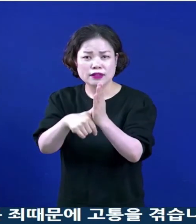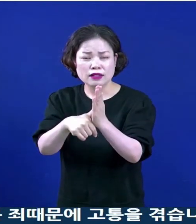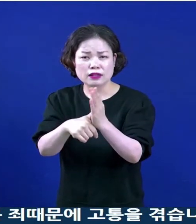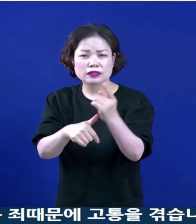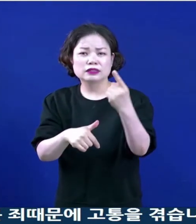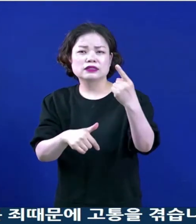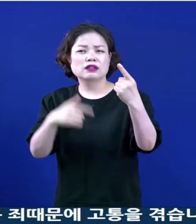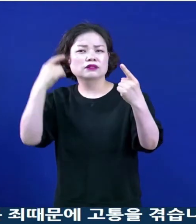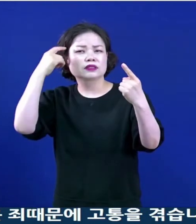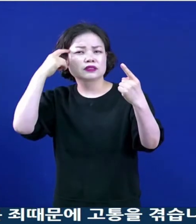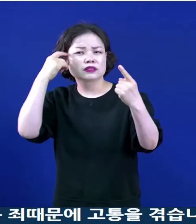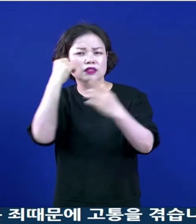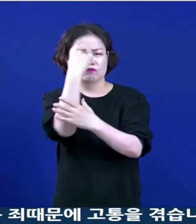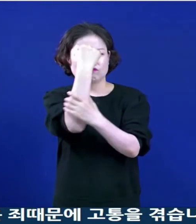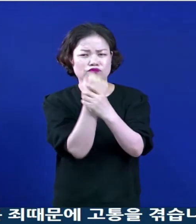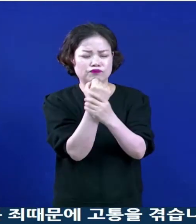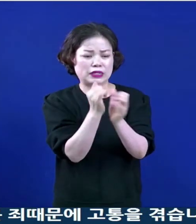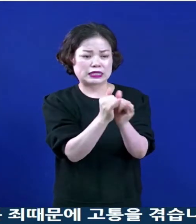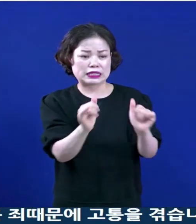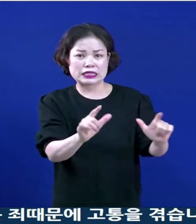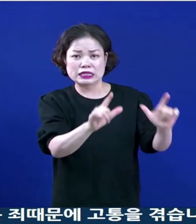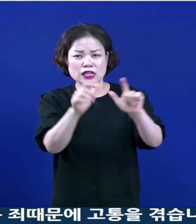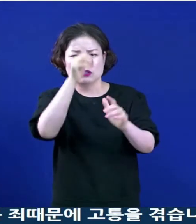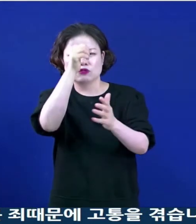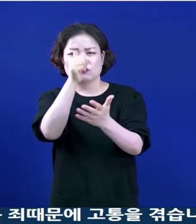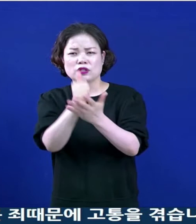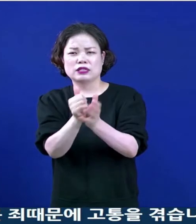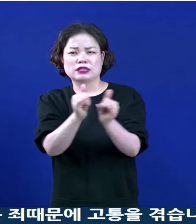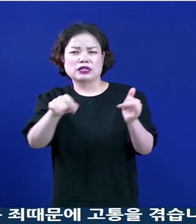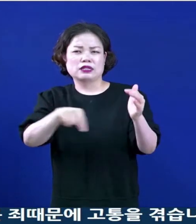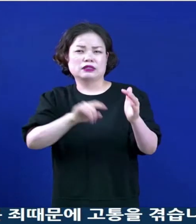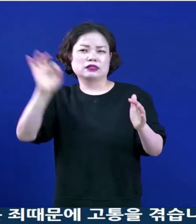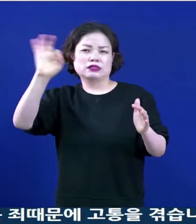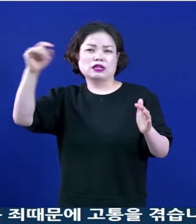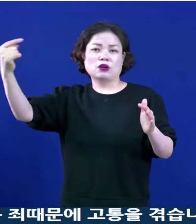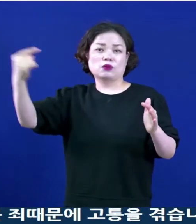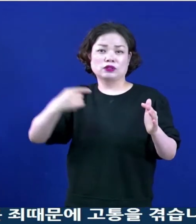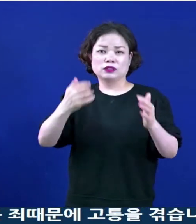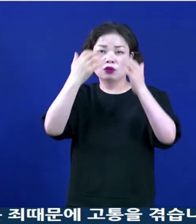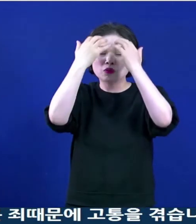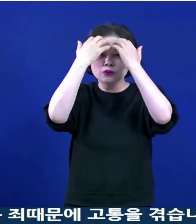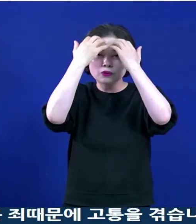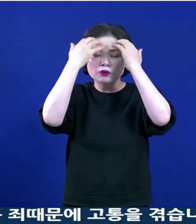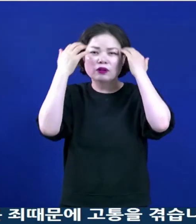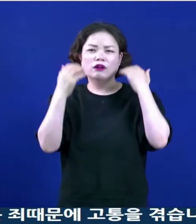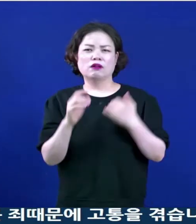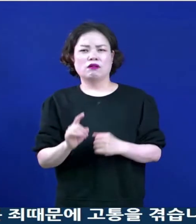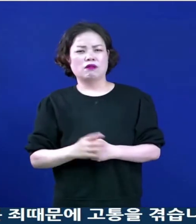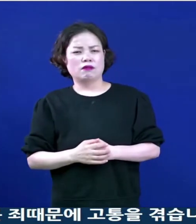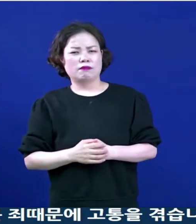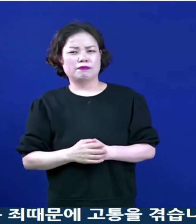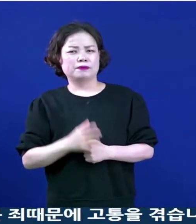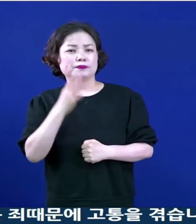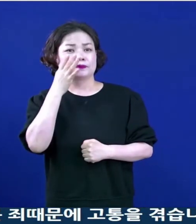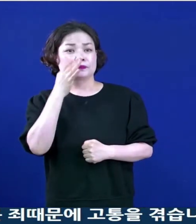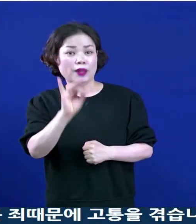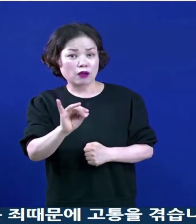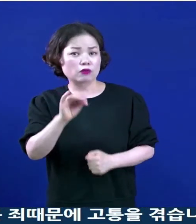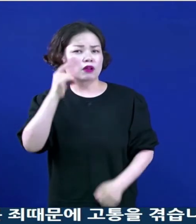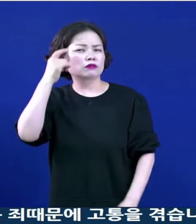것은 부패한 인생이 죄인의 인생 가운데 찾아오는 이런 고통은 어찌 보면 당연한 것이다